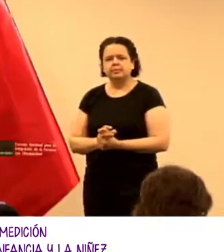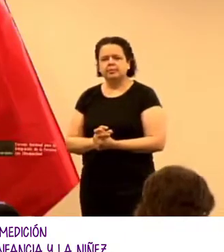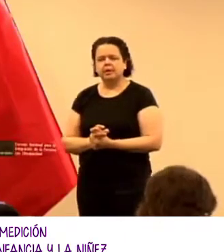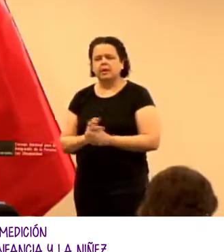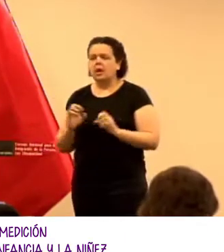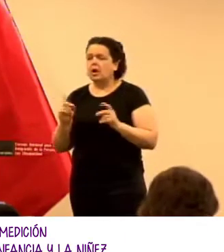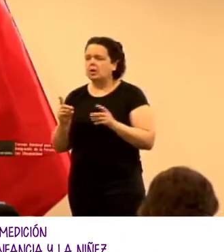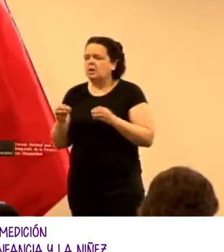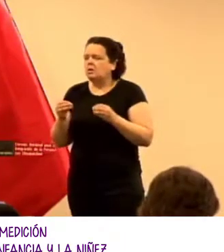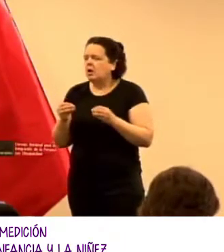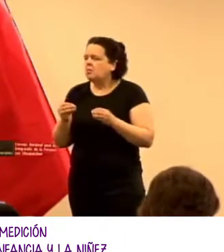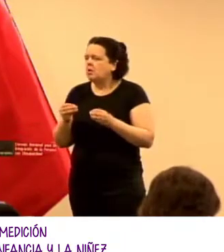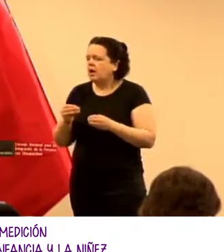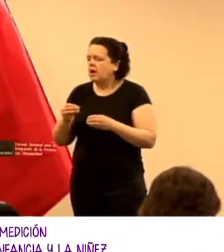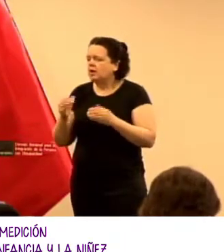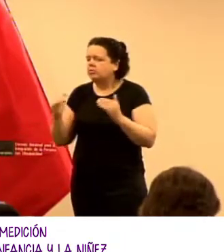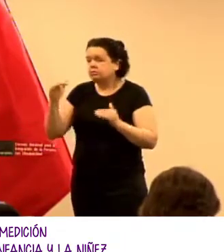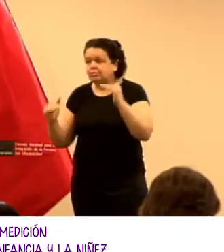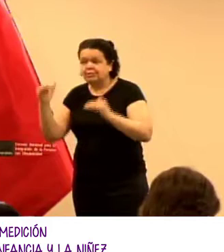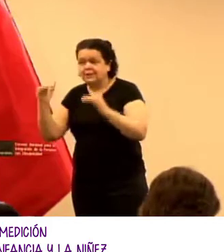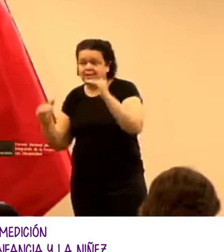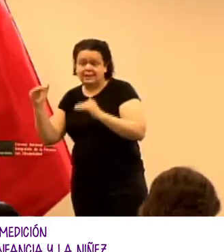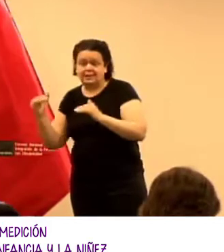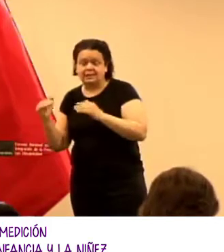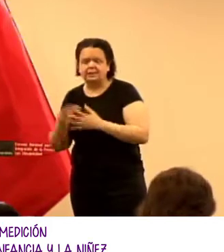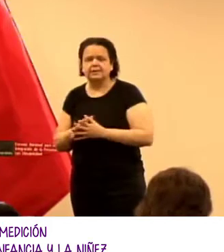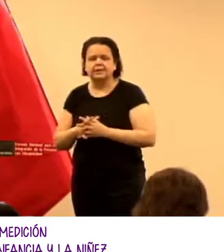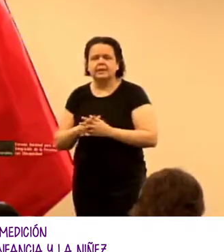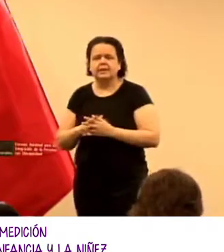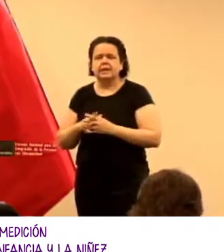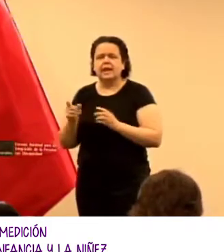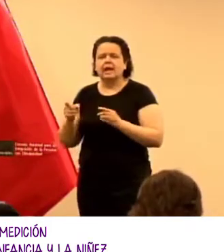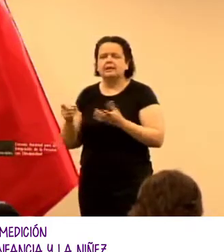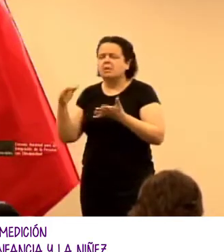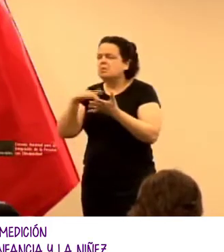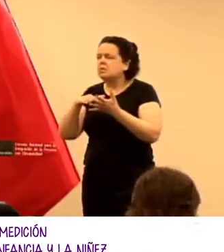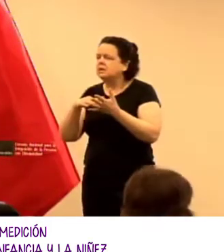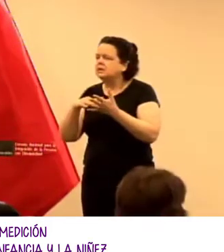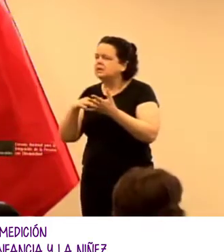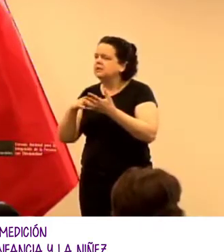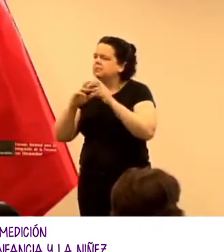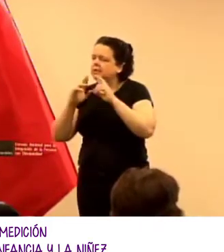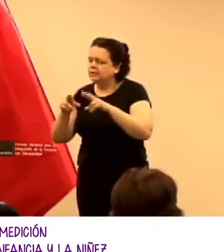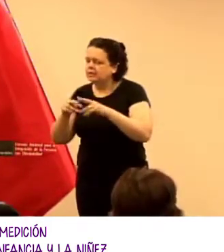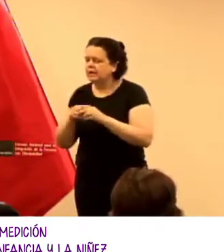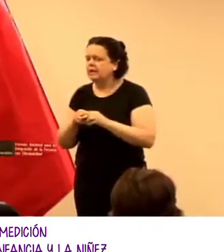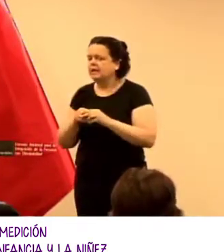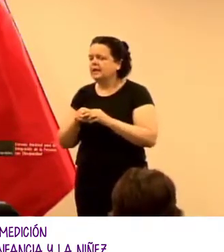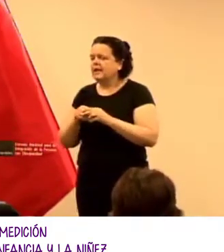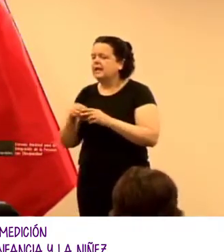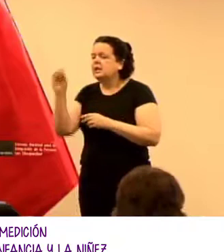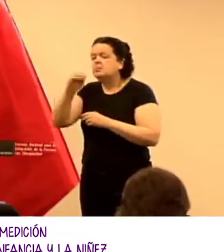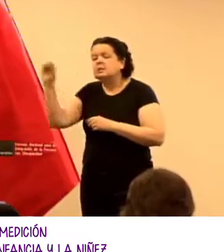Entonces, la medida general es que la prevalencia resulta del porcentaje de los